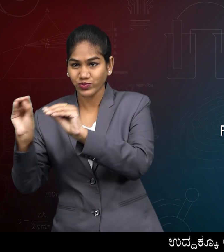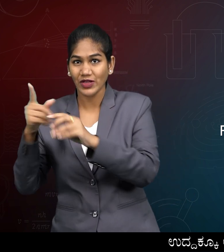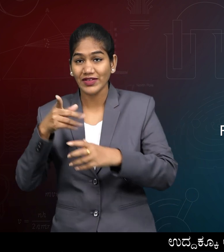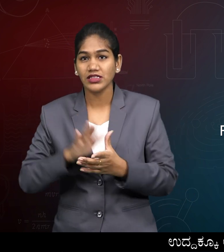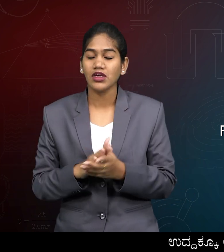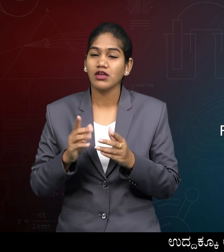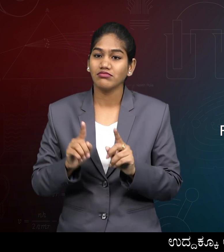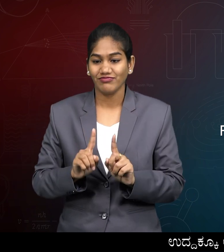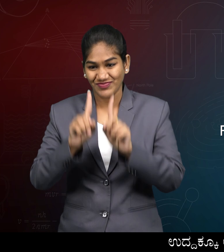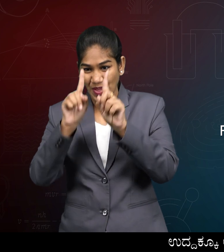ಕ್ಷೇತ್ರದ ವಿರುದ್ಧ